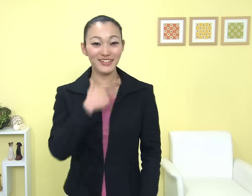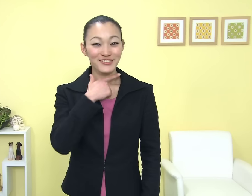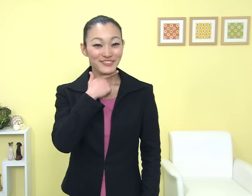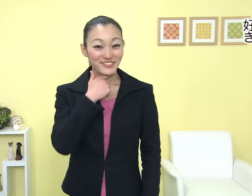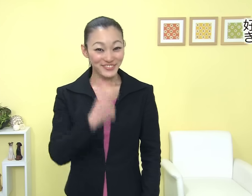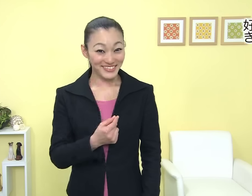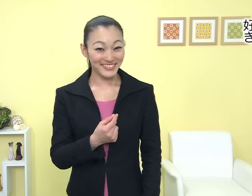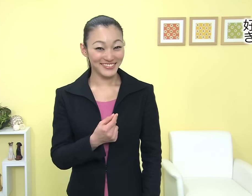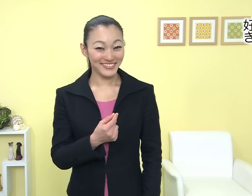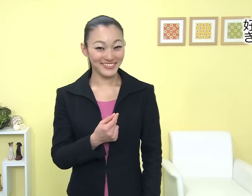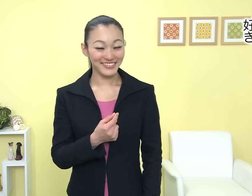好き、